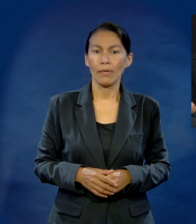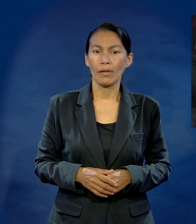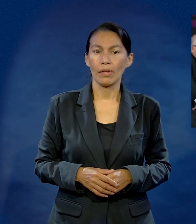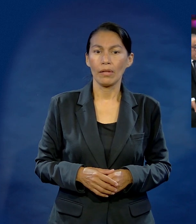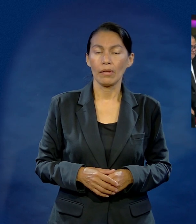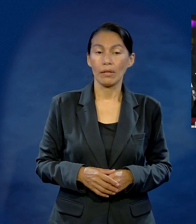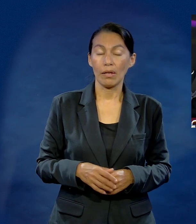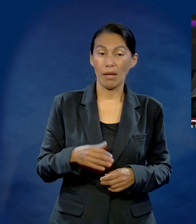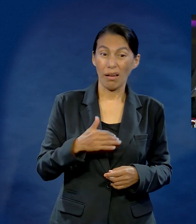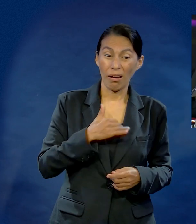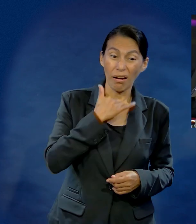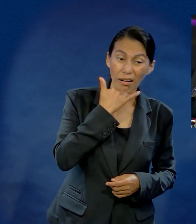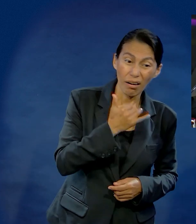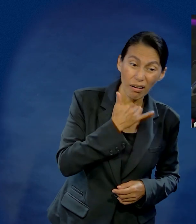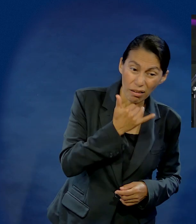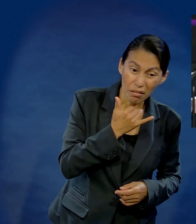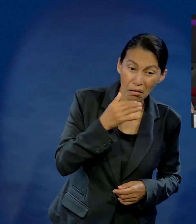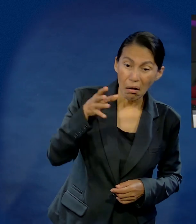topar con el mismo problema.